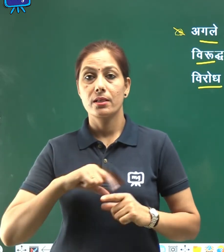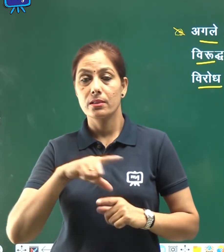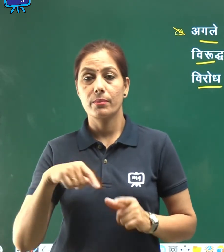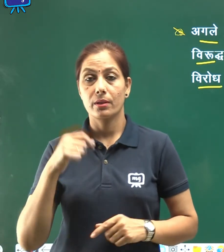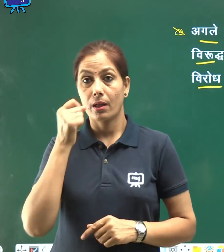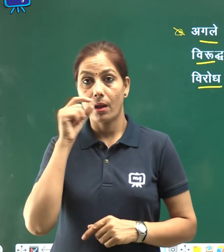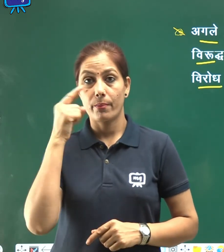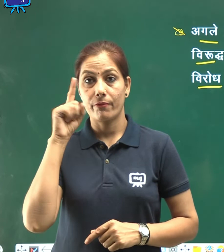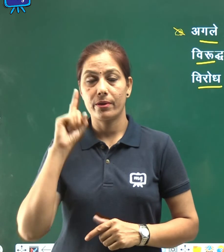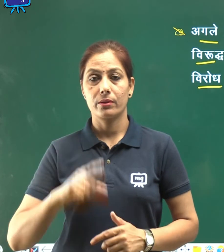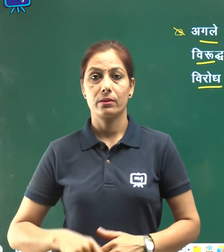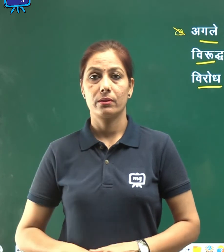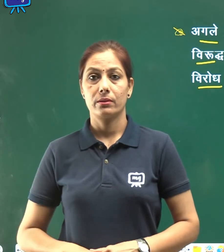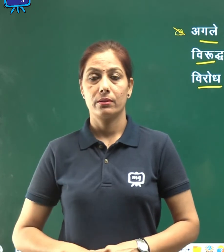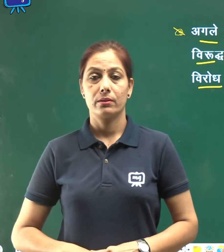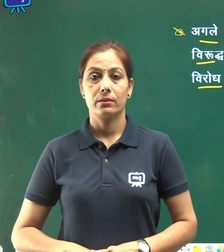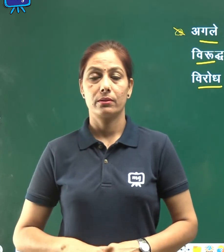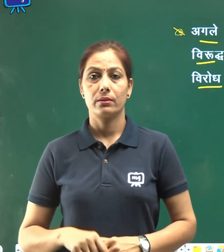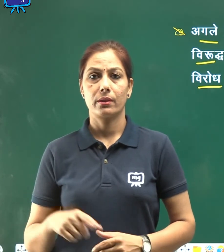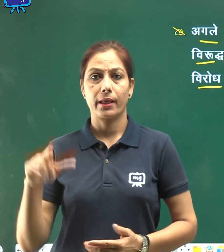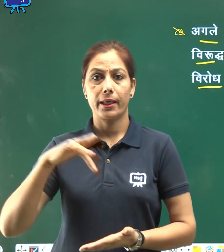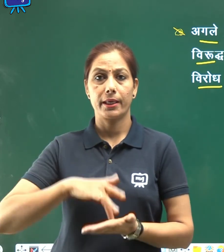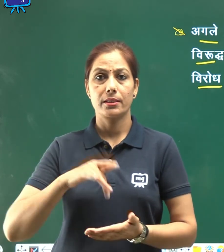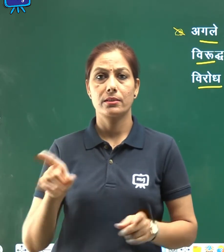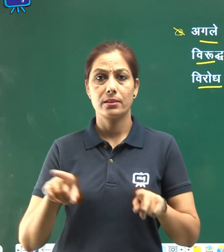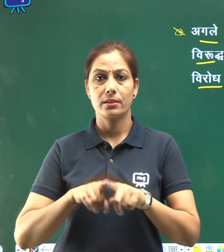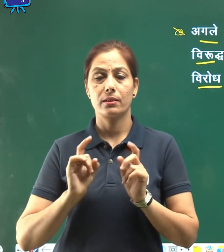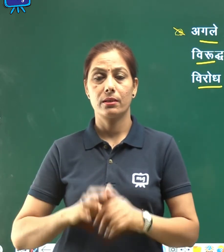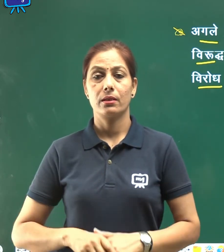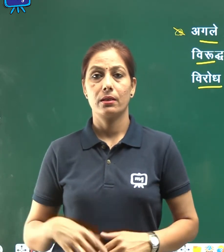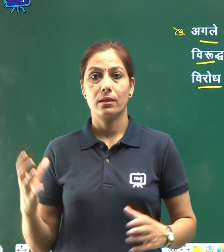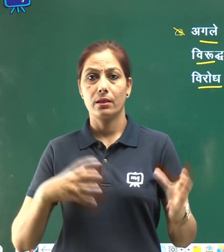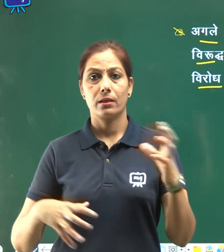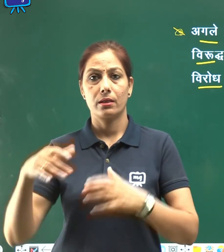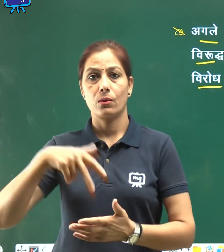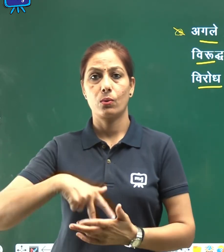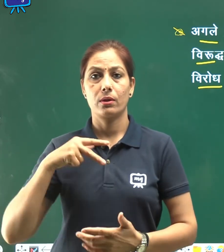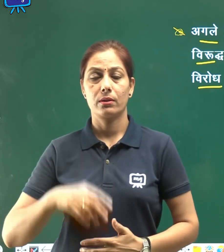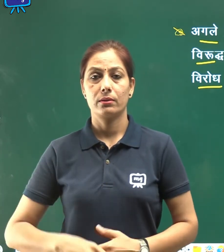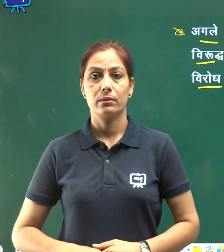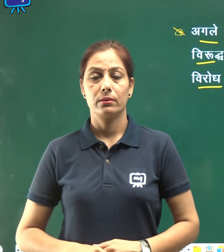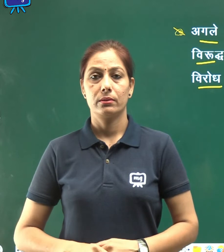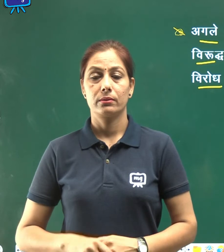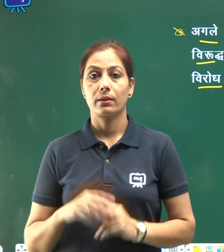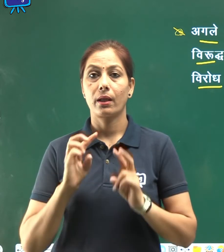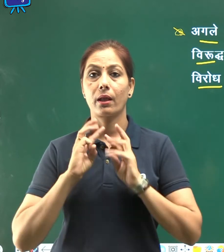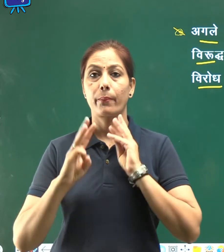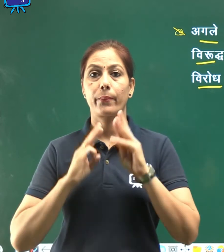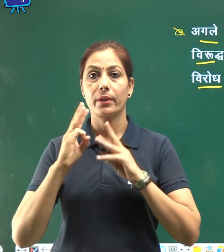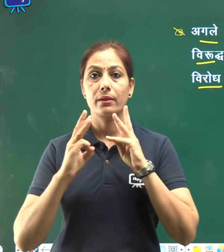सभी अभिभावक एक जगह इकट्ठा होकर मीटिंग करते